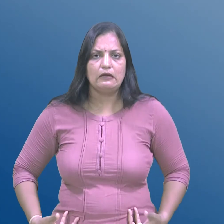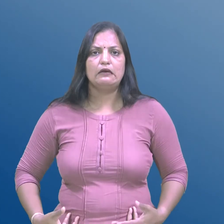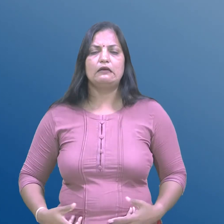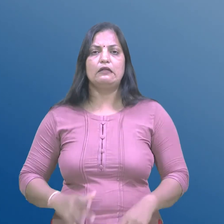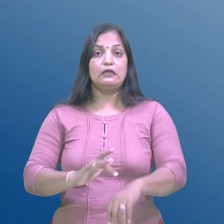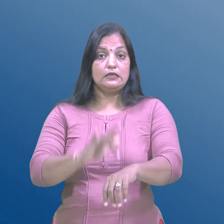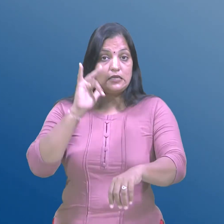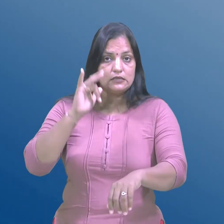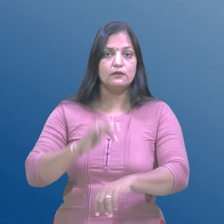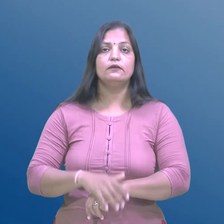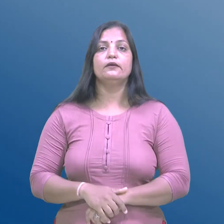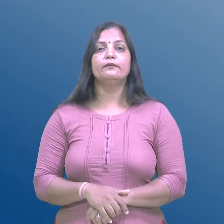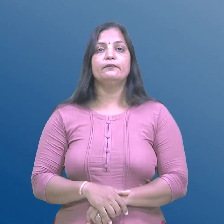સંવેદનાત્મક, બૌદ્ધિક,